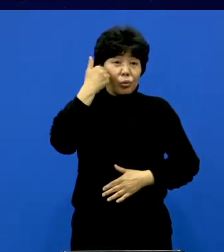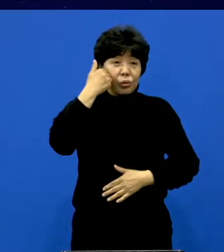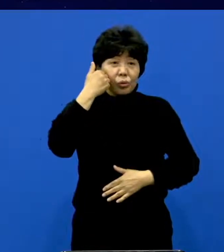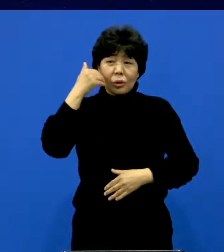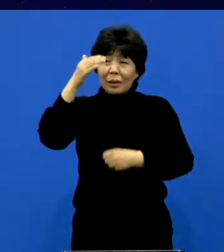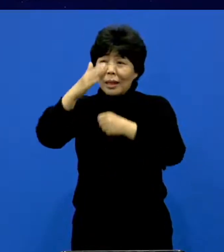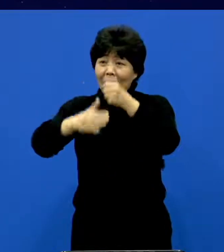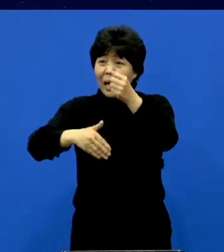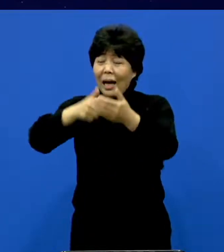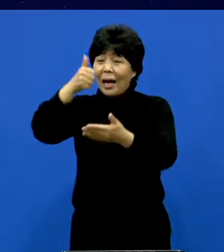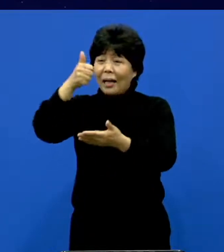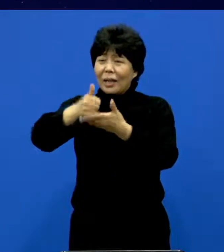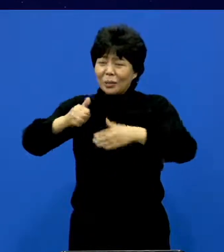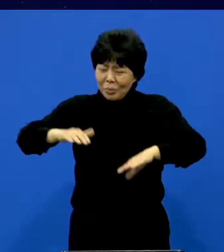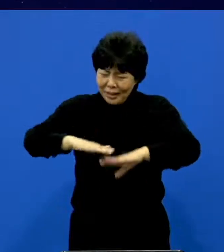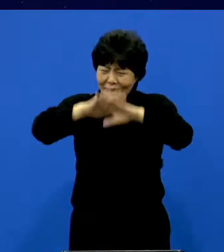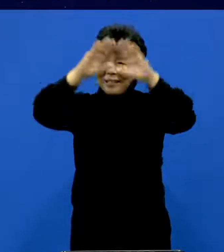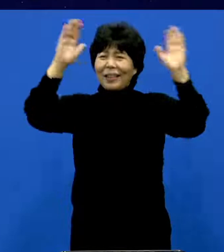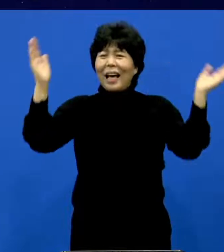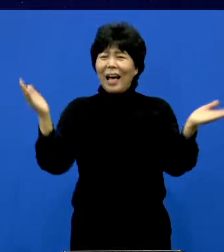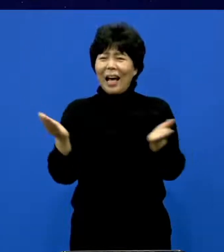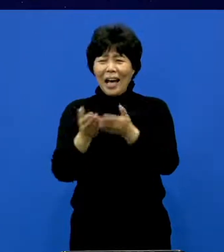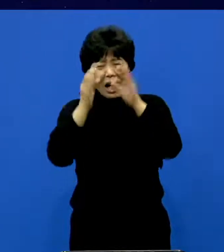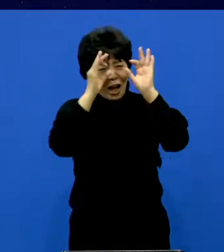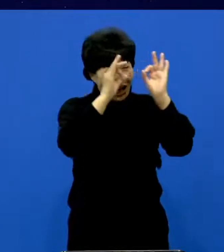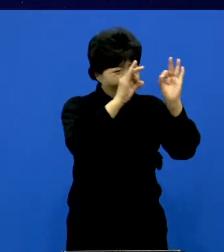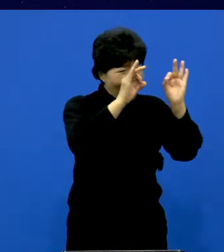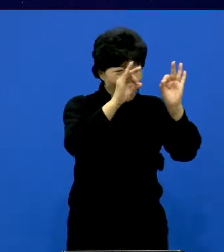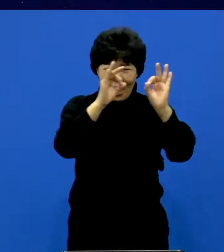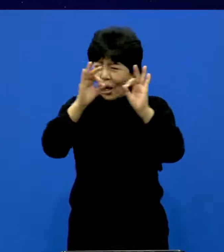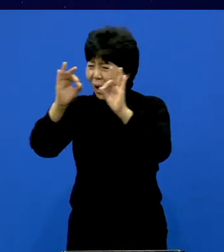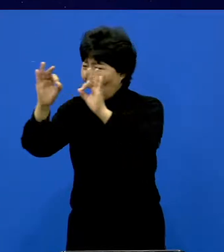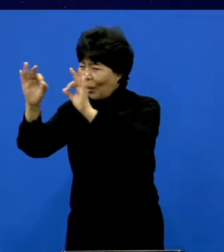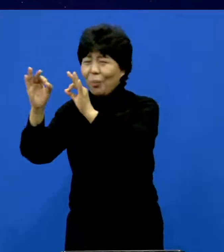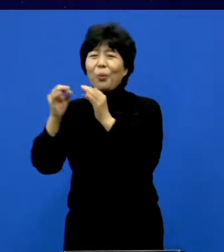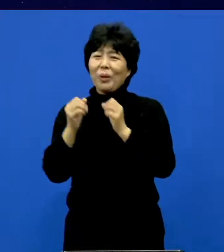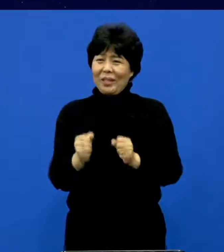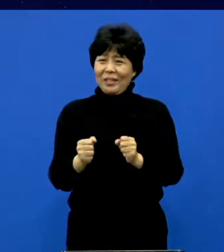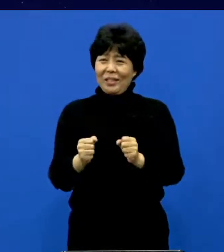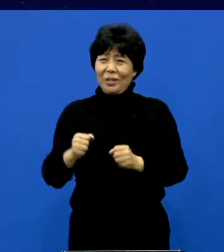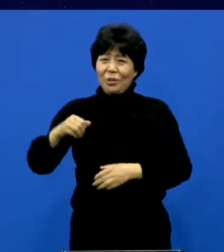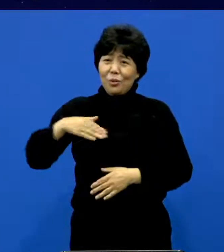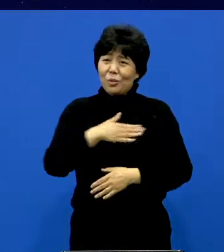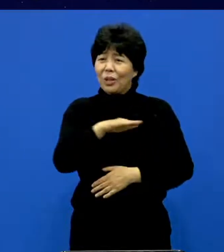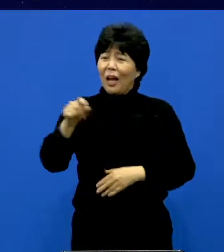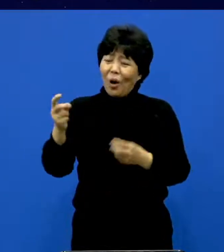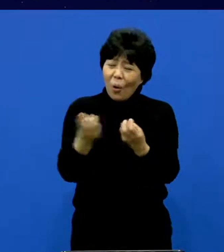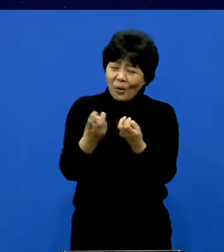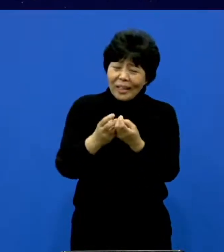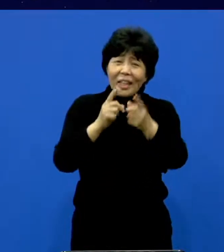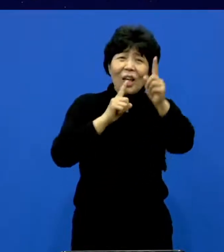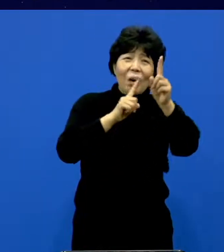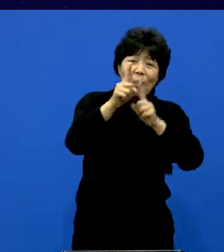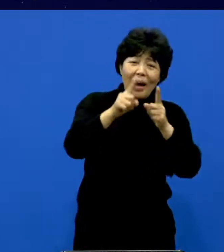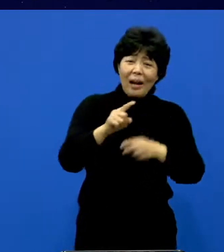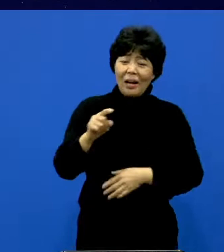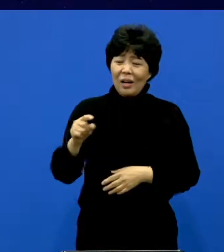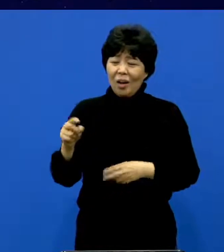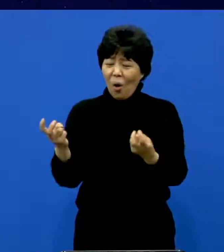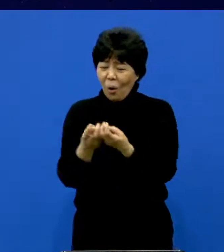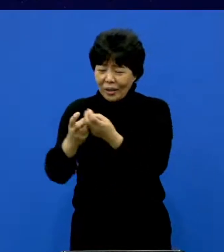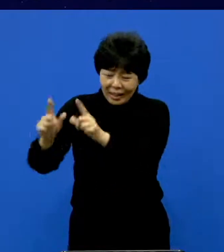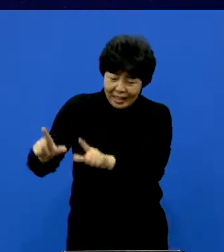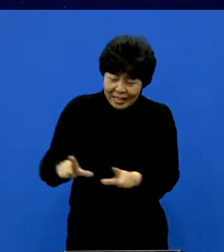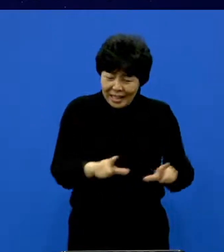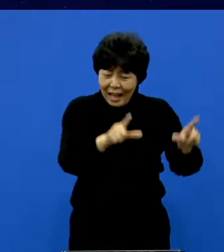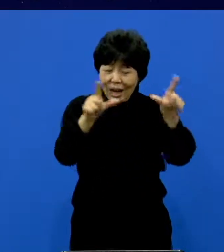계세요. 어떻게 사는 걸 아시고 어떻게 말하는 걸 아시고 어떤 마음으로 어떤 말을 하며